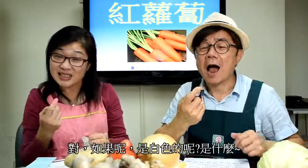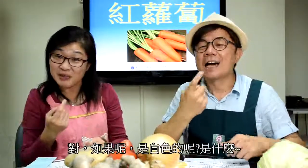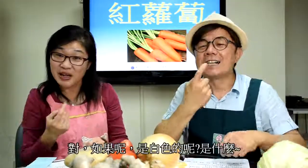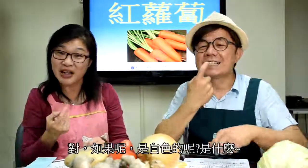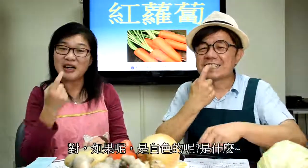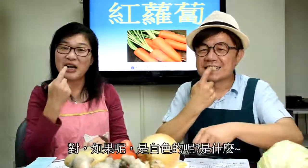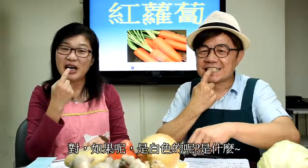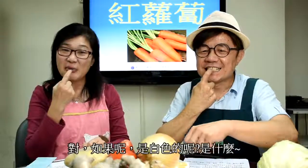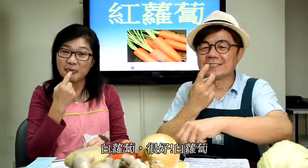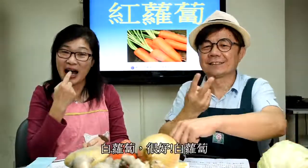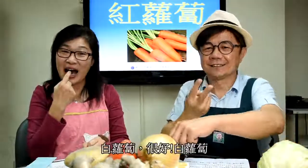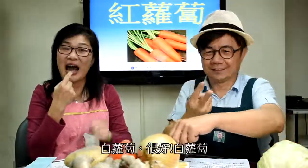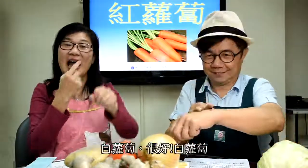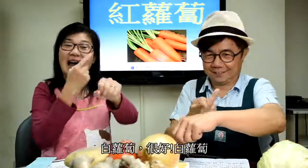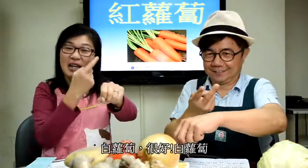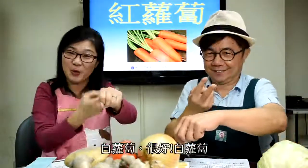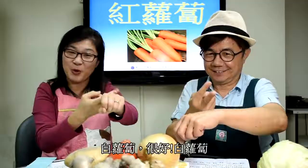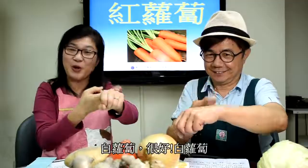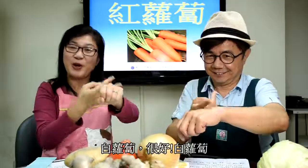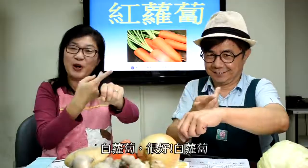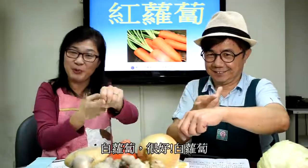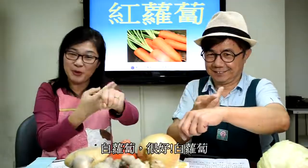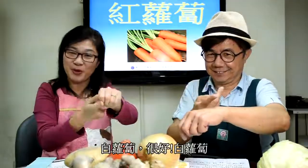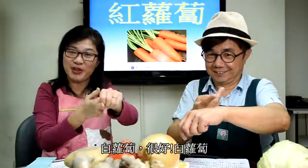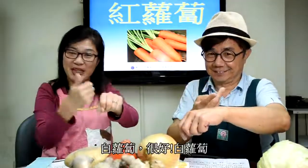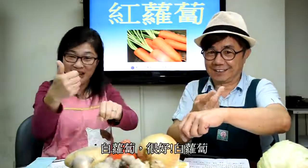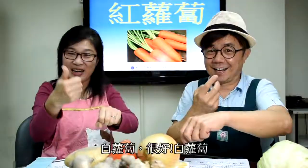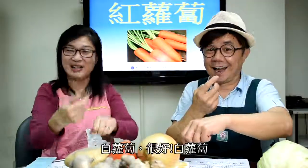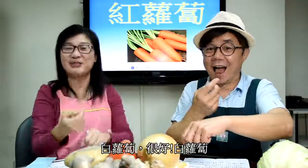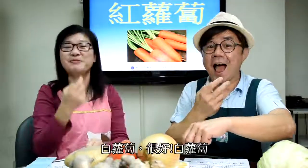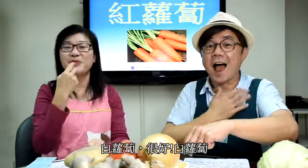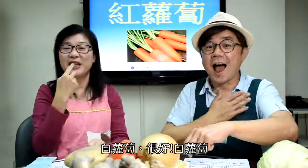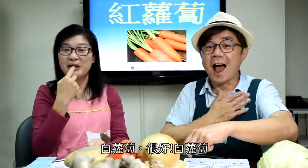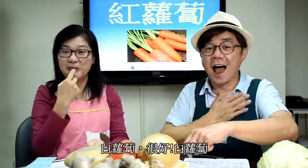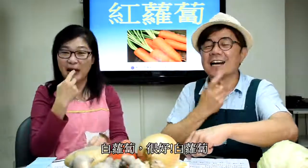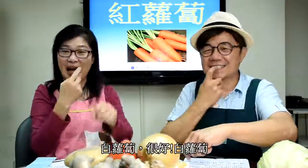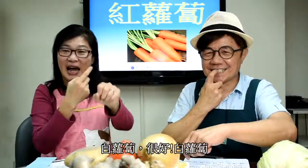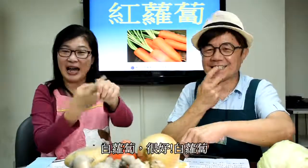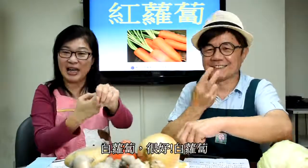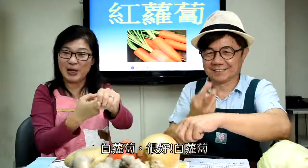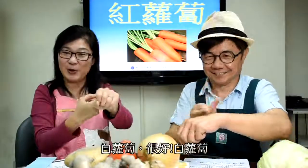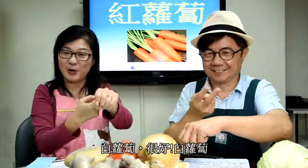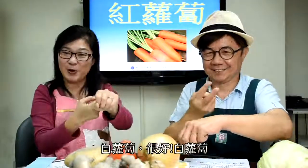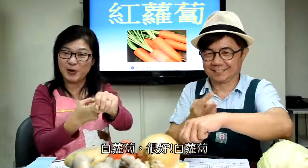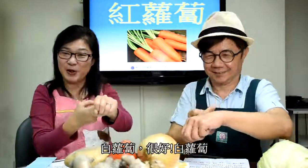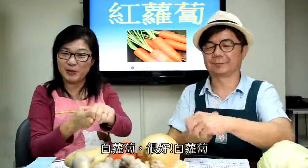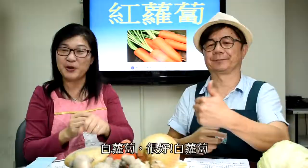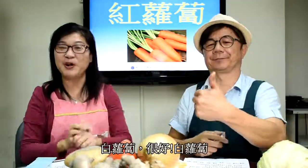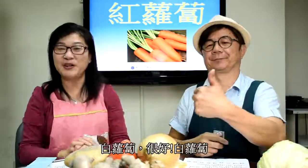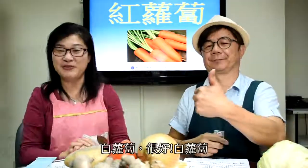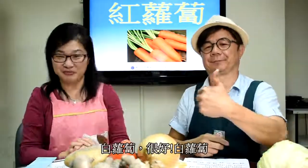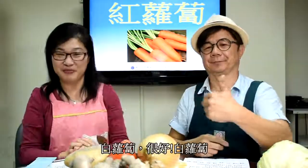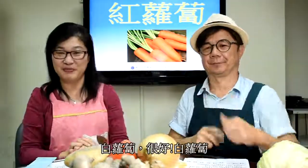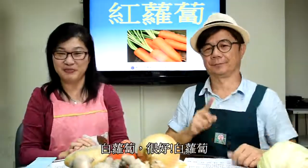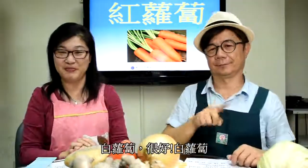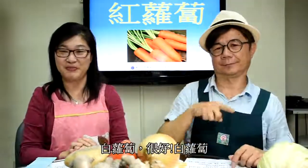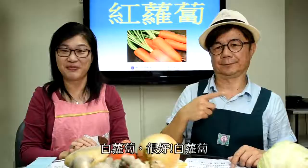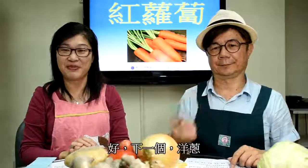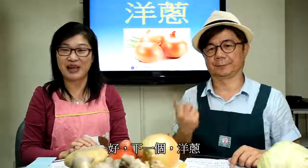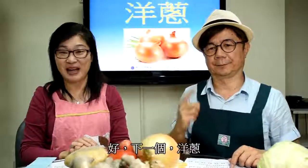么？白萝卜，很好，白萝卜，好，下